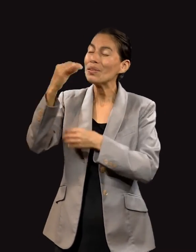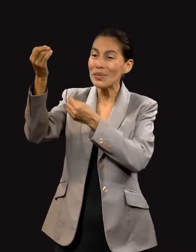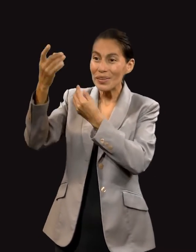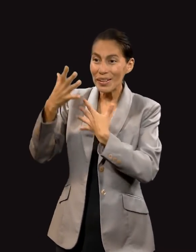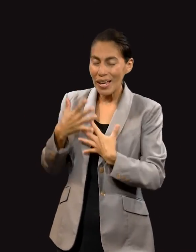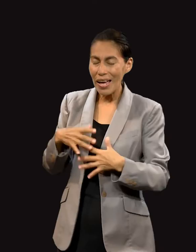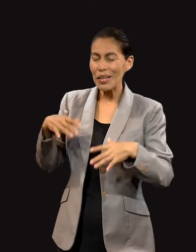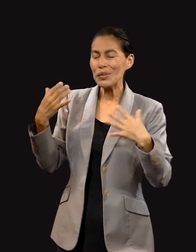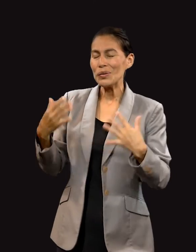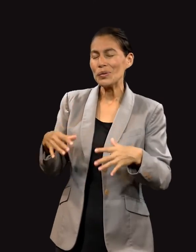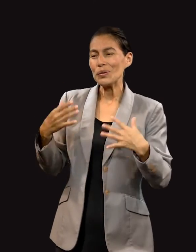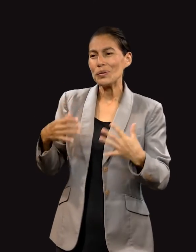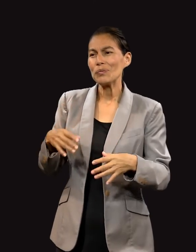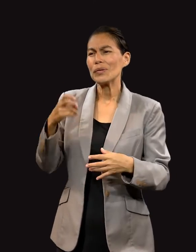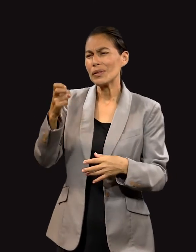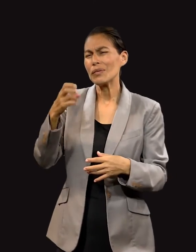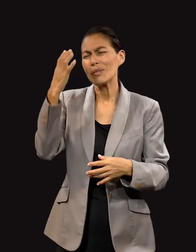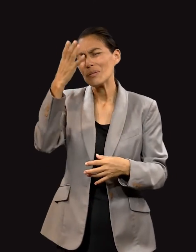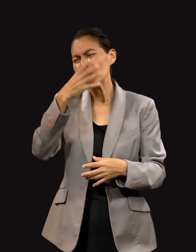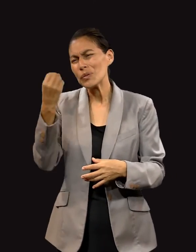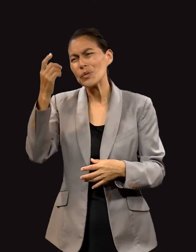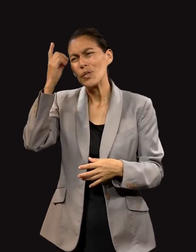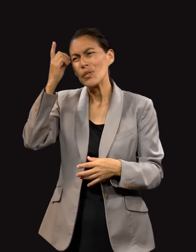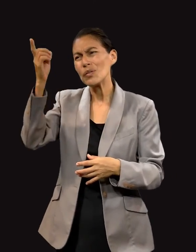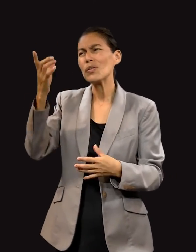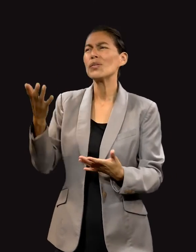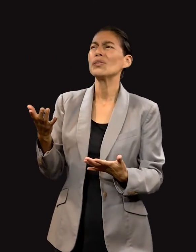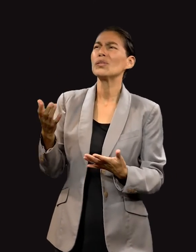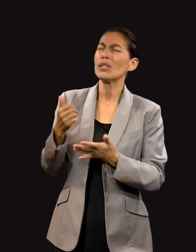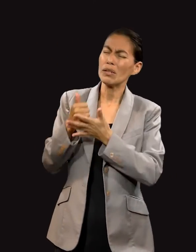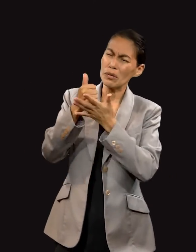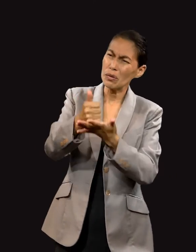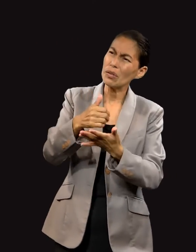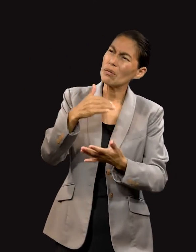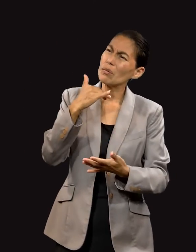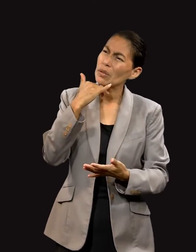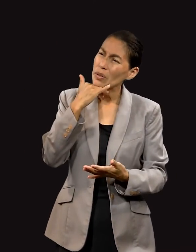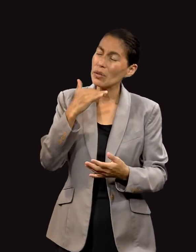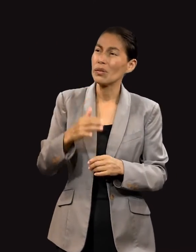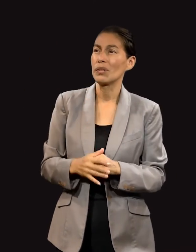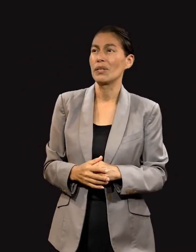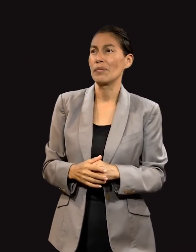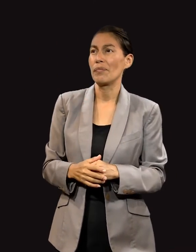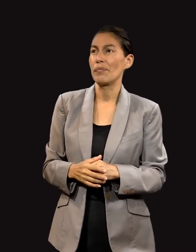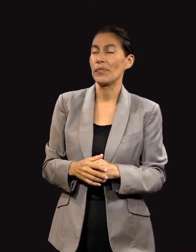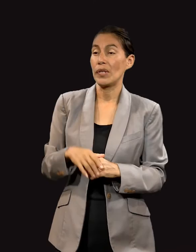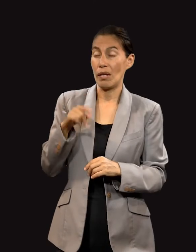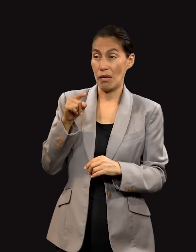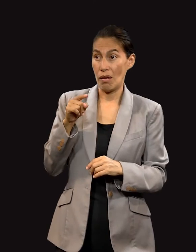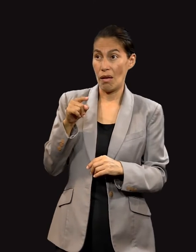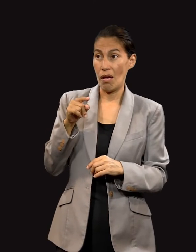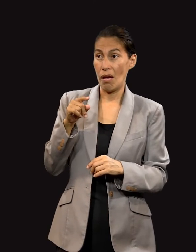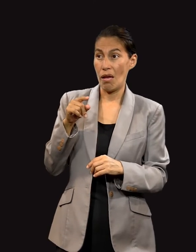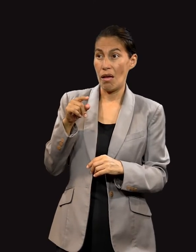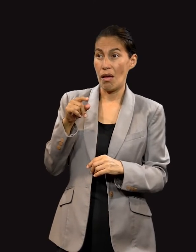Y fue algo muy hermoso porque ella se fue sabiendo que fue perdonada. Amén. perdonando a